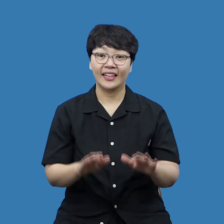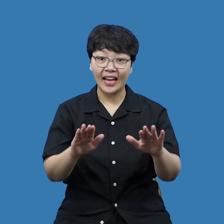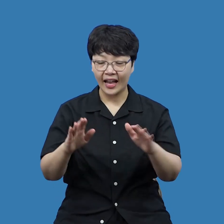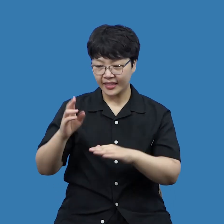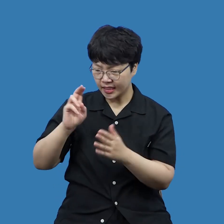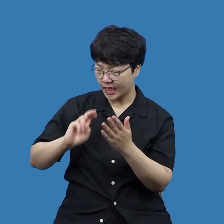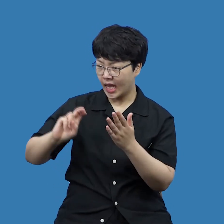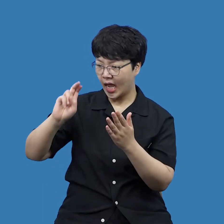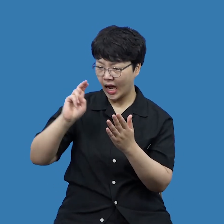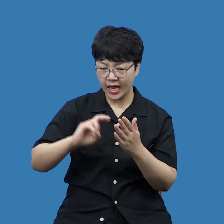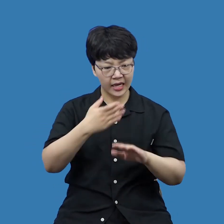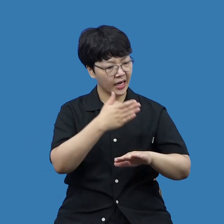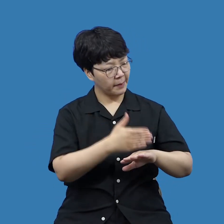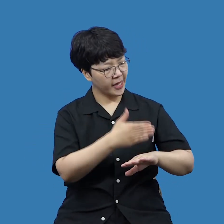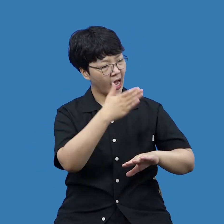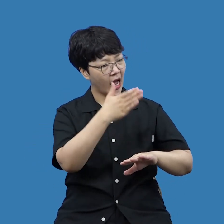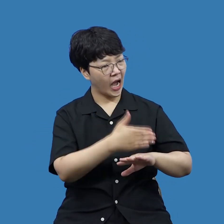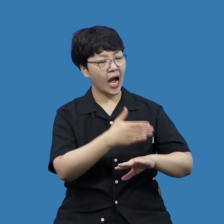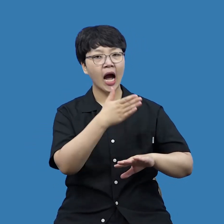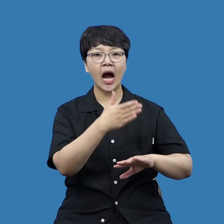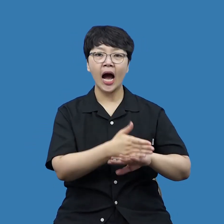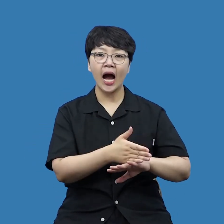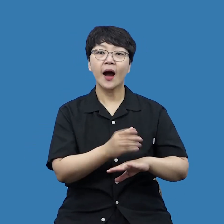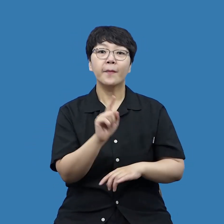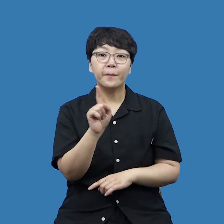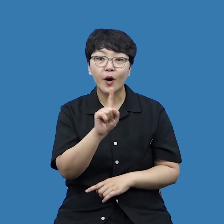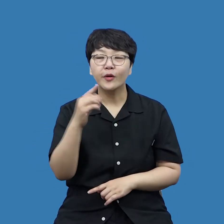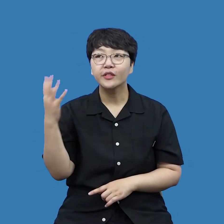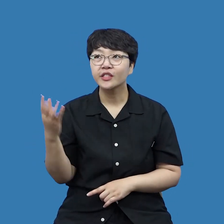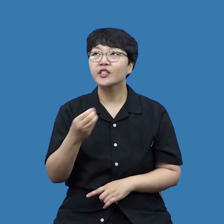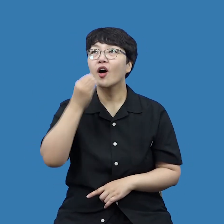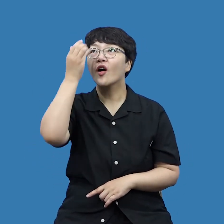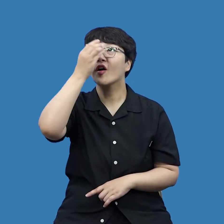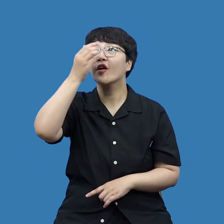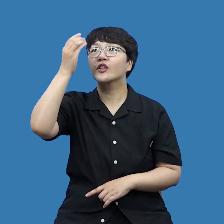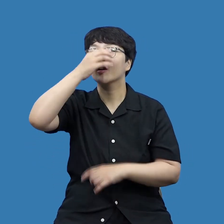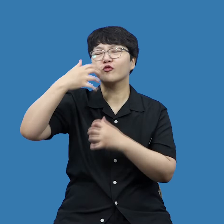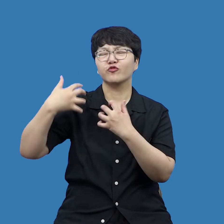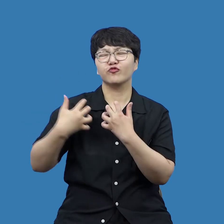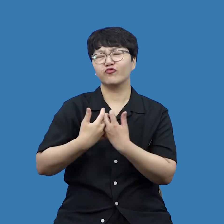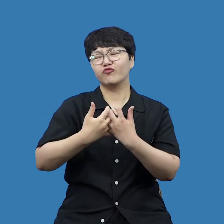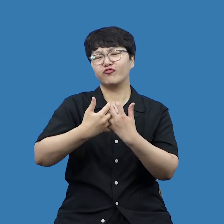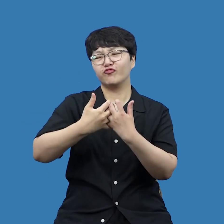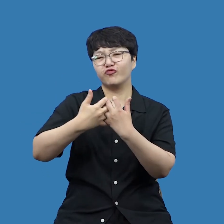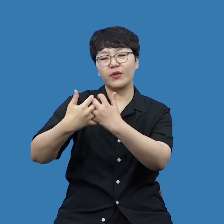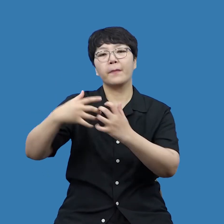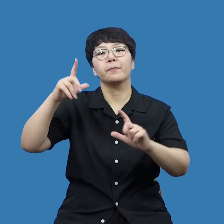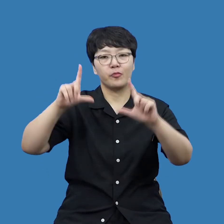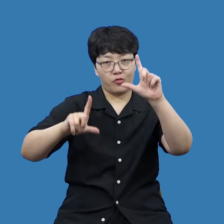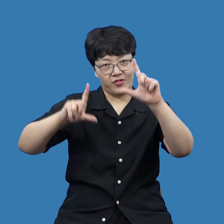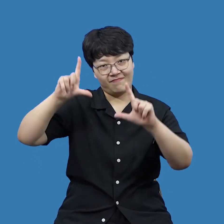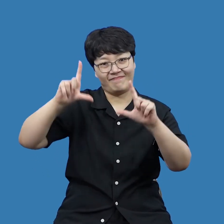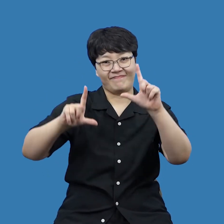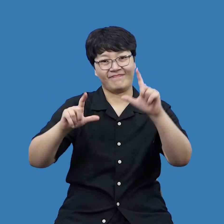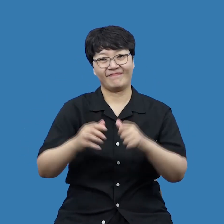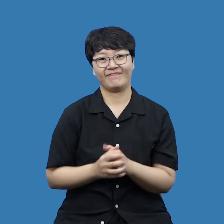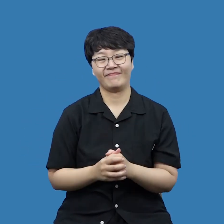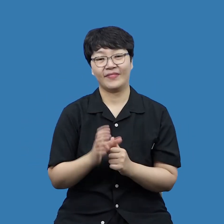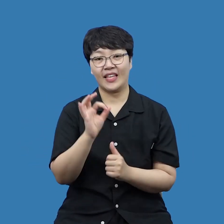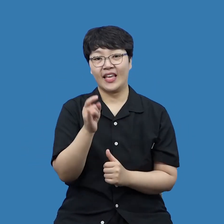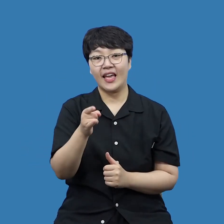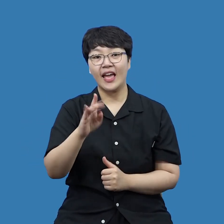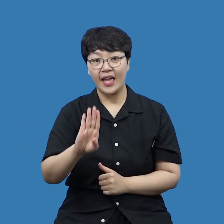찬양과 감사, 이 두 가지가 성령 충만의 우리가 결과다, 이렇게 말할 수가 있습니다. 우리가 잘 아는 유명한 에베소